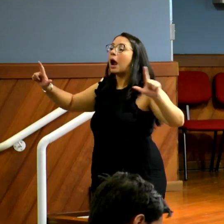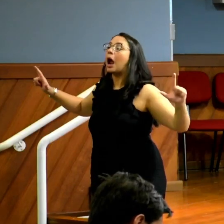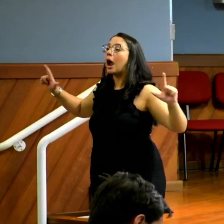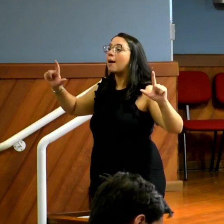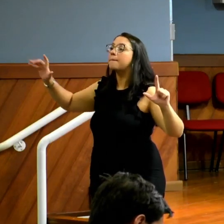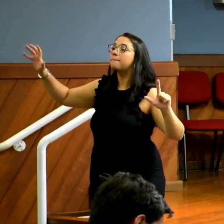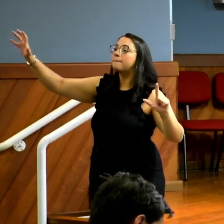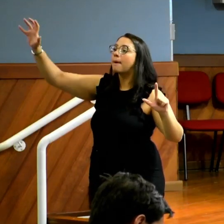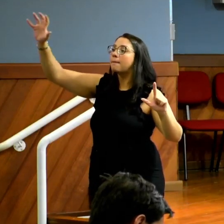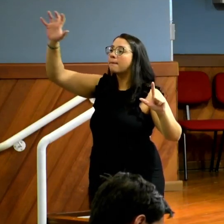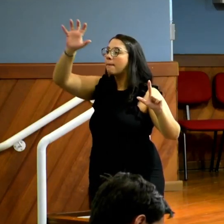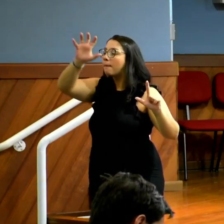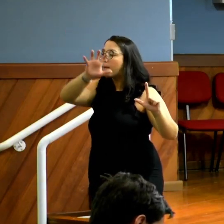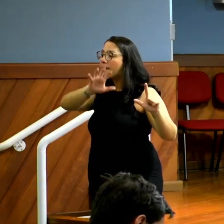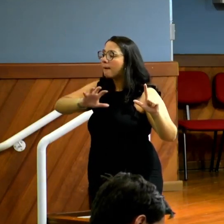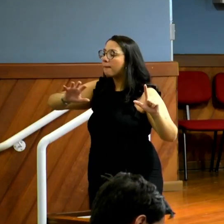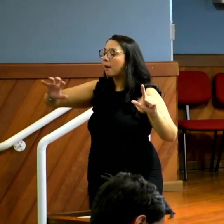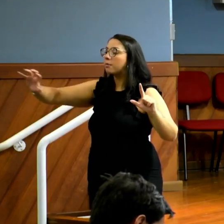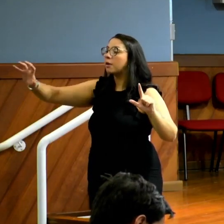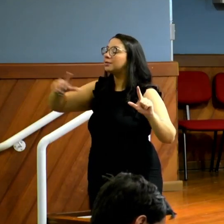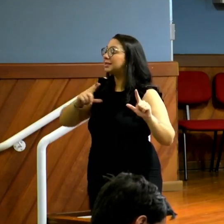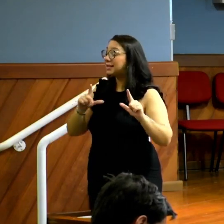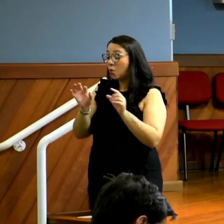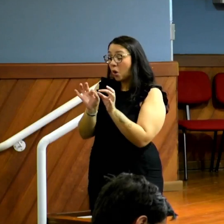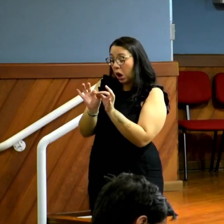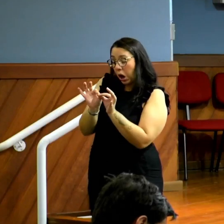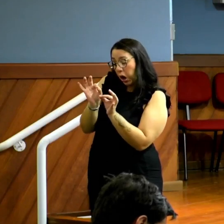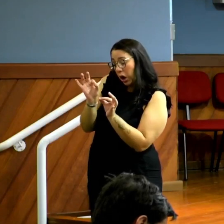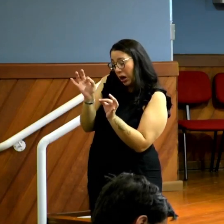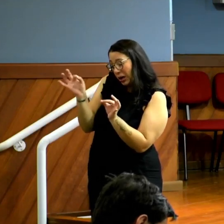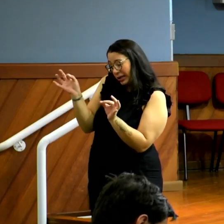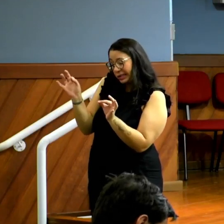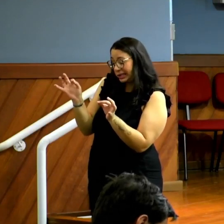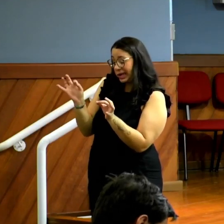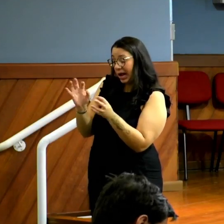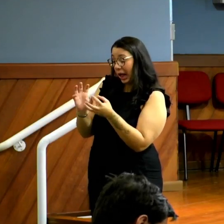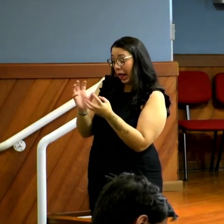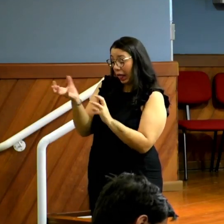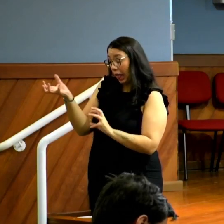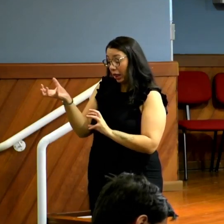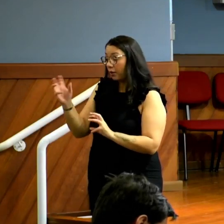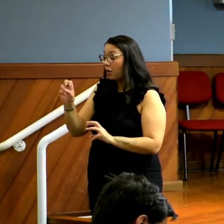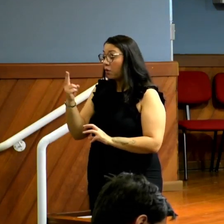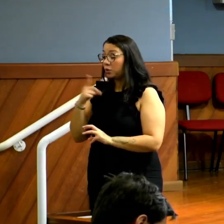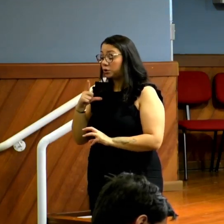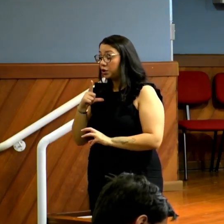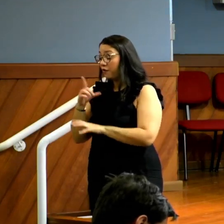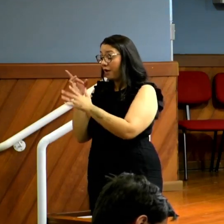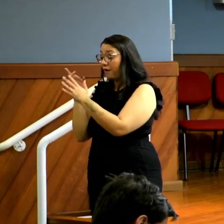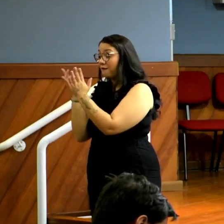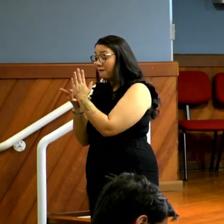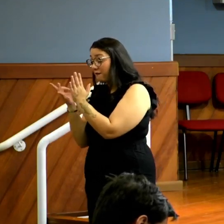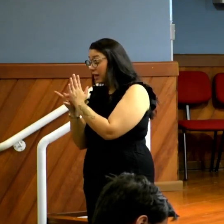porque o papel é muito fragilizado. Se eu abrir, eu vou fragmentar ele inteiro. Ou mesmo esse caso de limpeza. Ou eu tenho um negativo de vidro quebrado. Né?